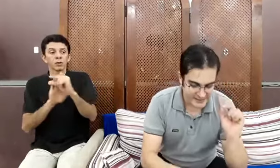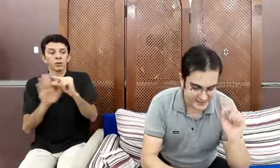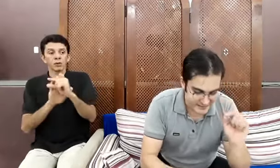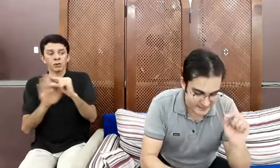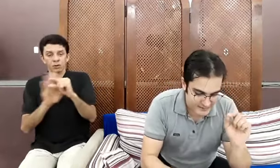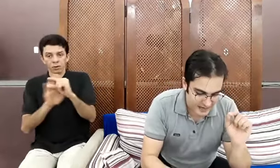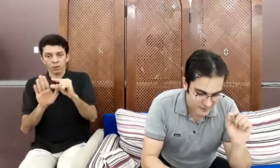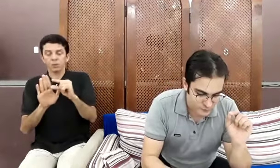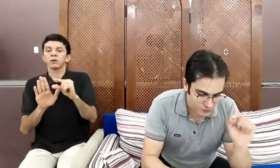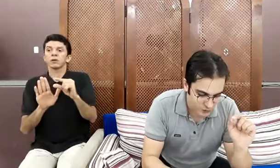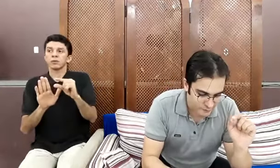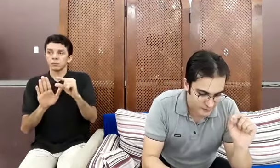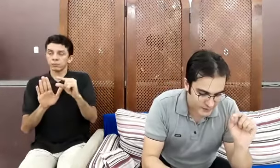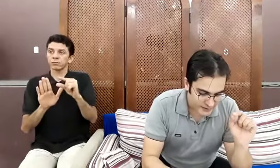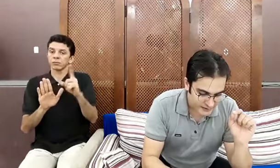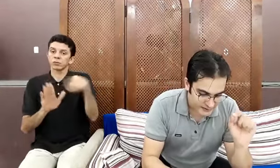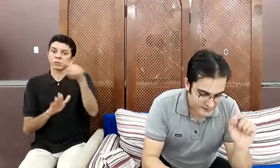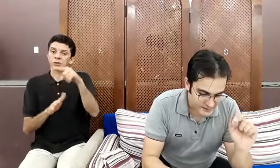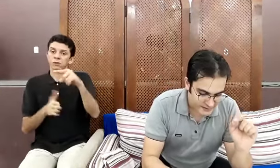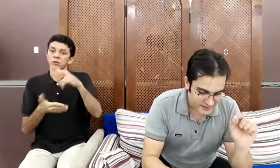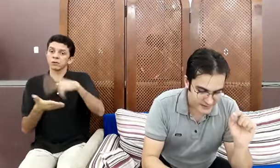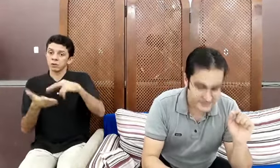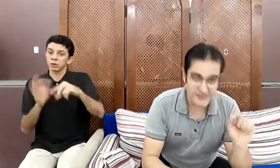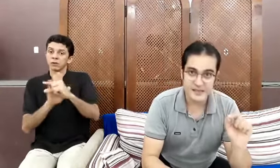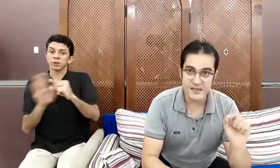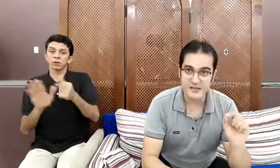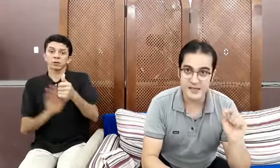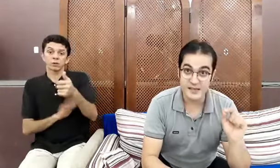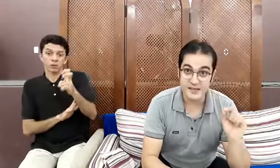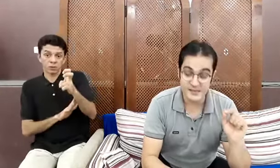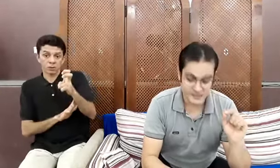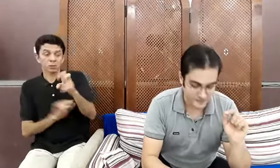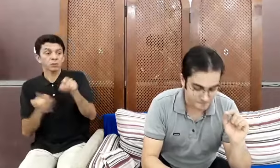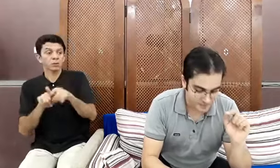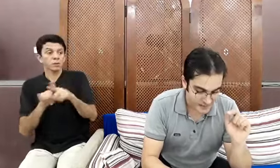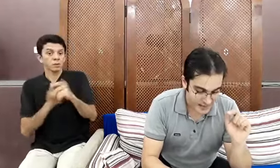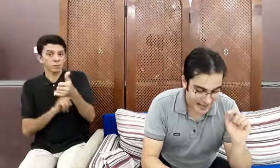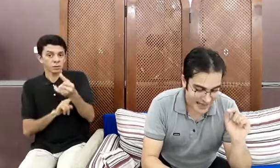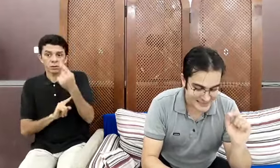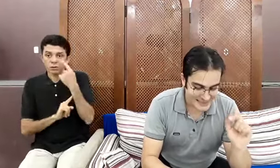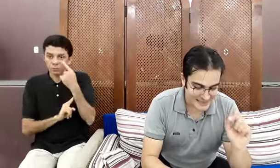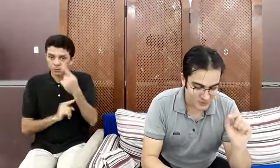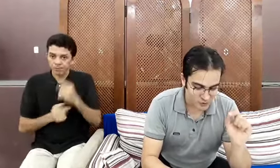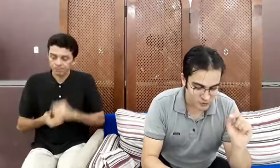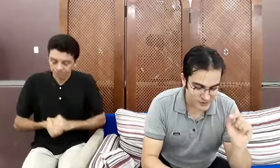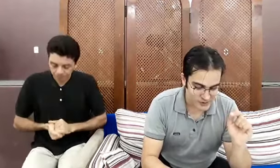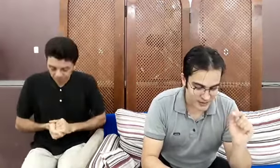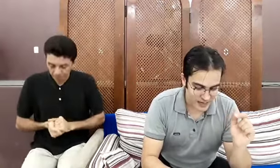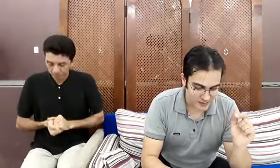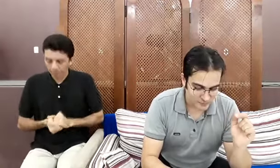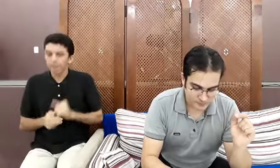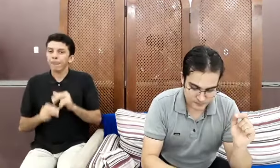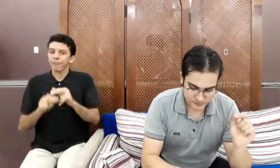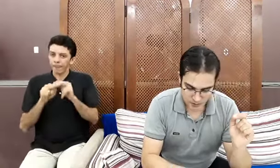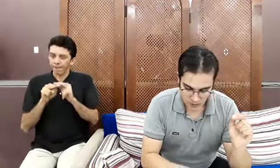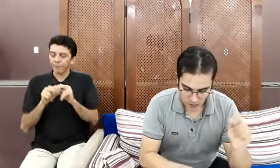e 16. Atos 9, 15 e 16. Ele diz assim: assim que os dois